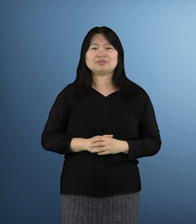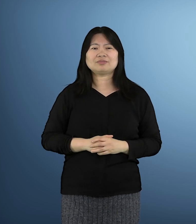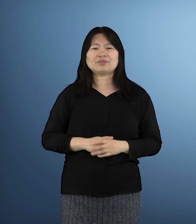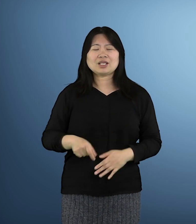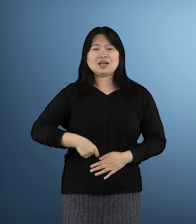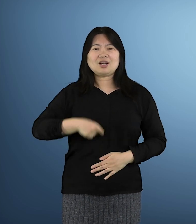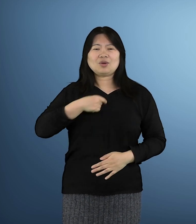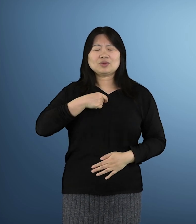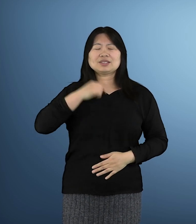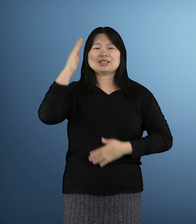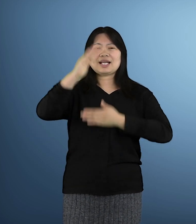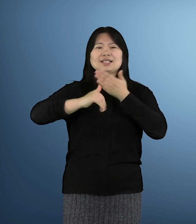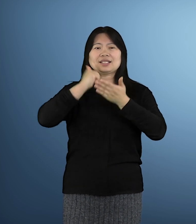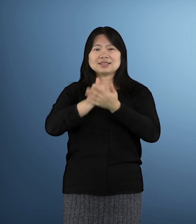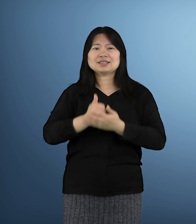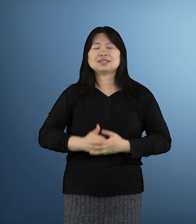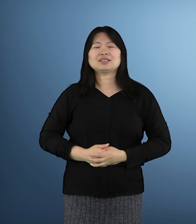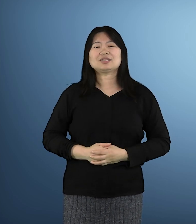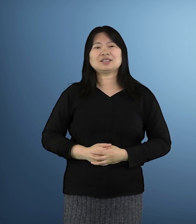의로우신 하나님,